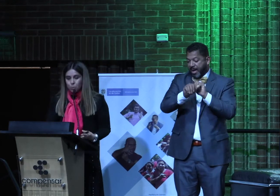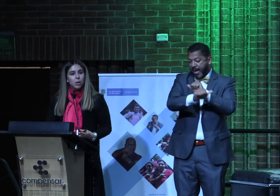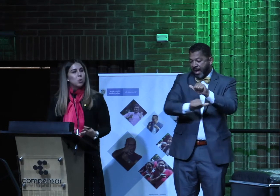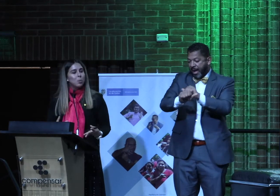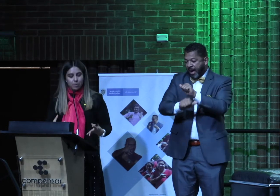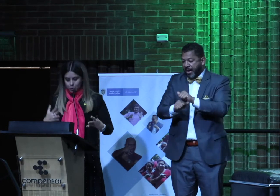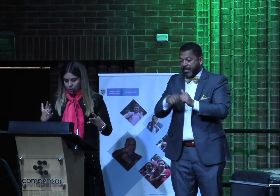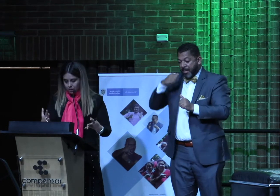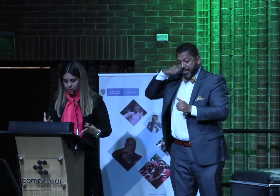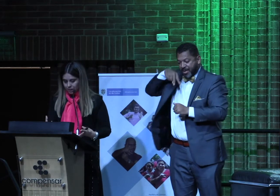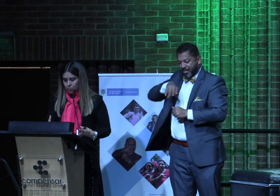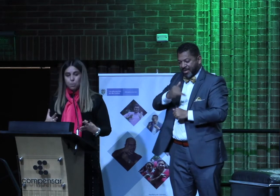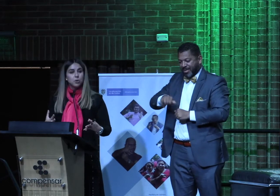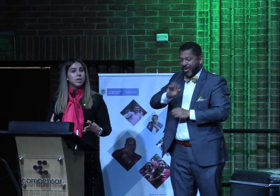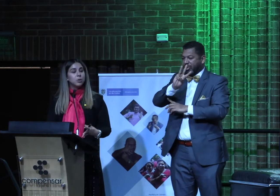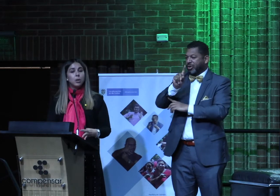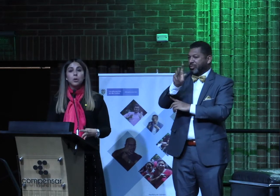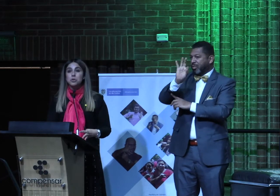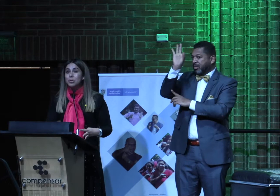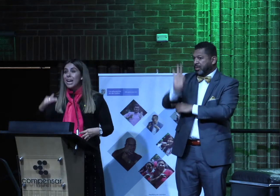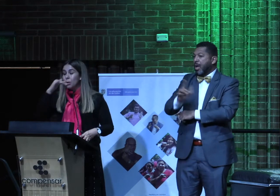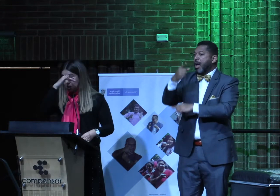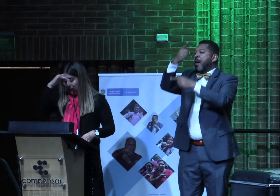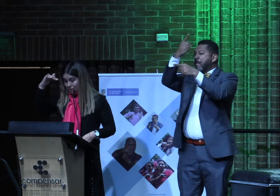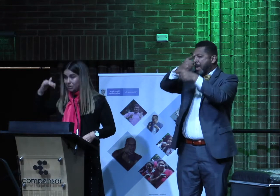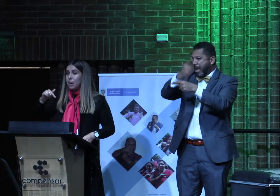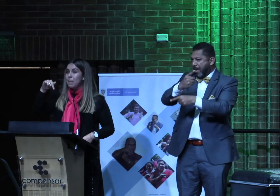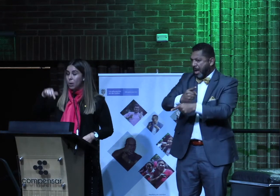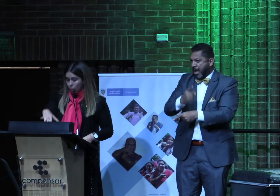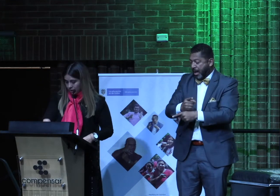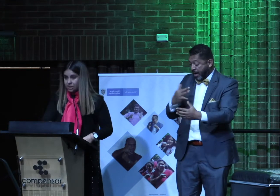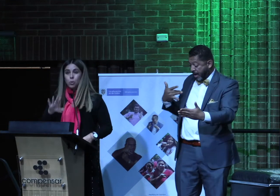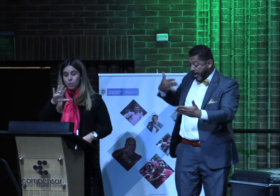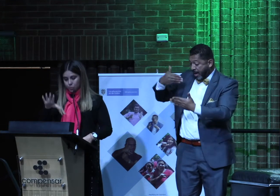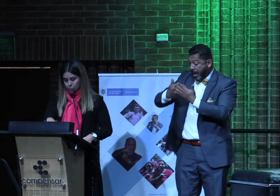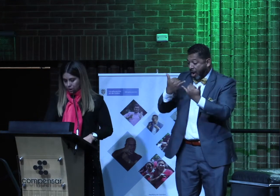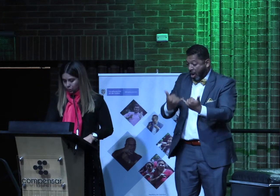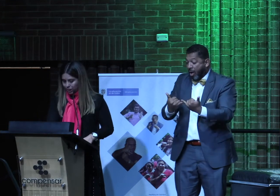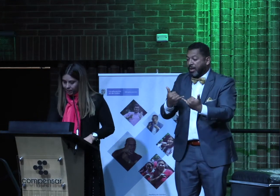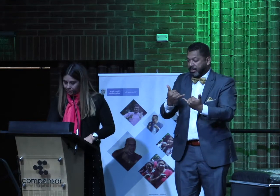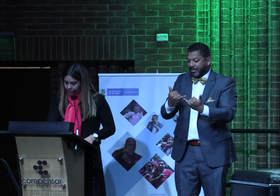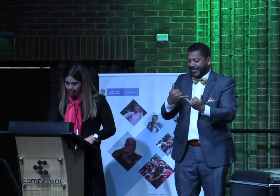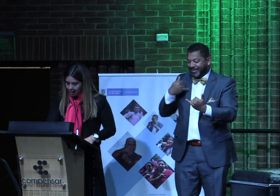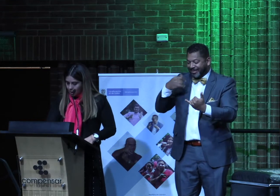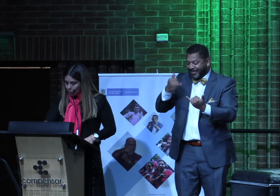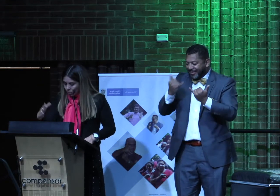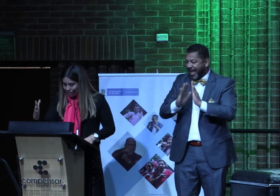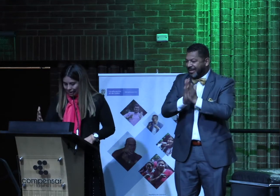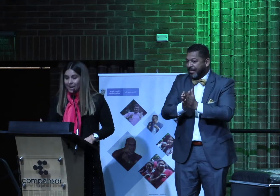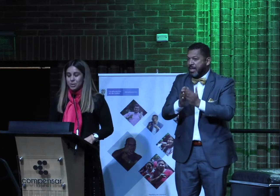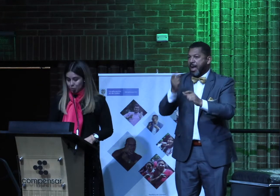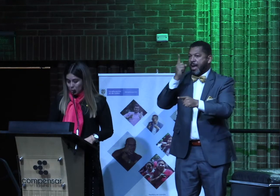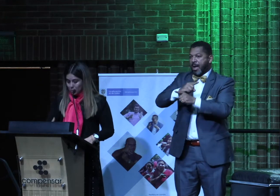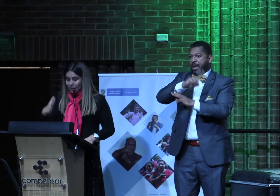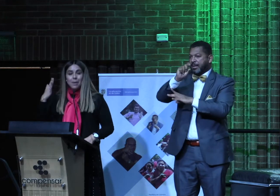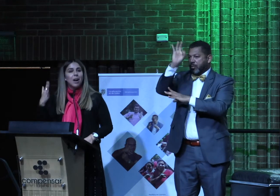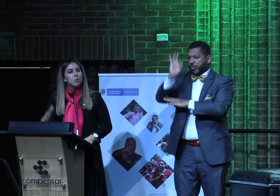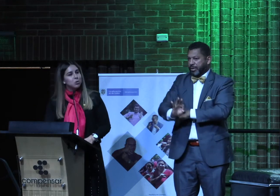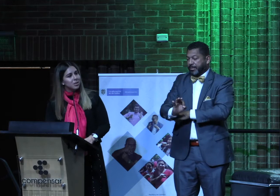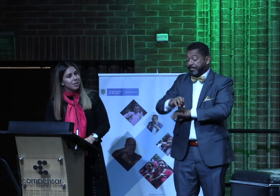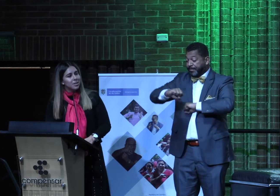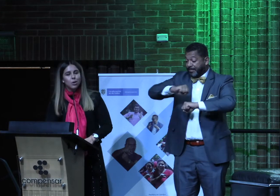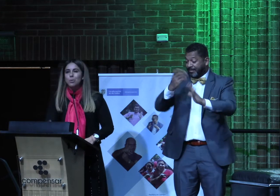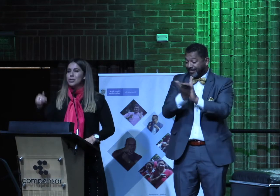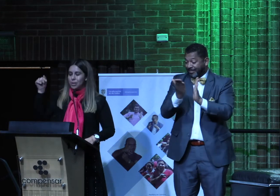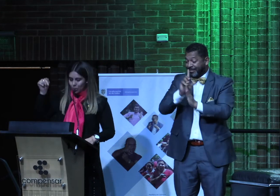en talento humano cumplimos con el 81% de los resultados a septiembre. Hoy ya cumplimos con el total. Con gestión educativa,